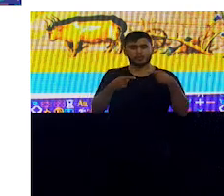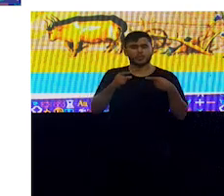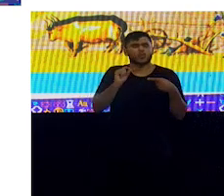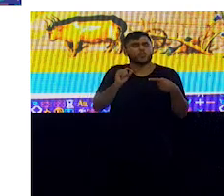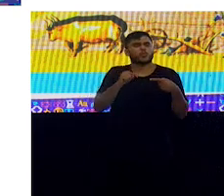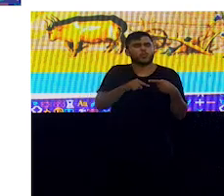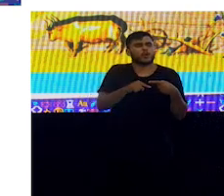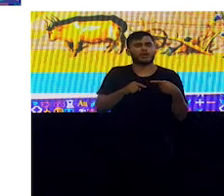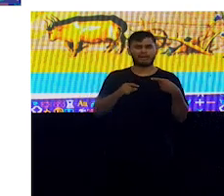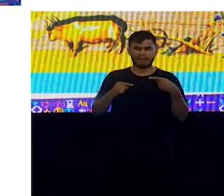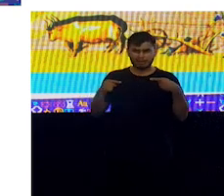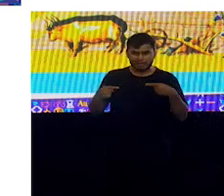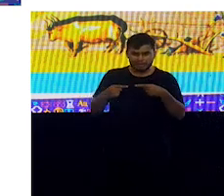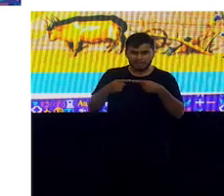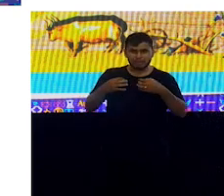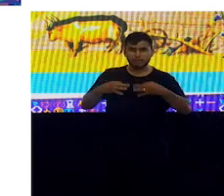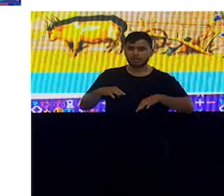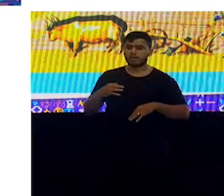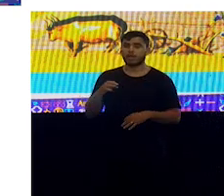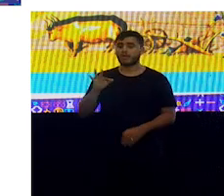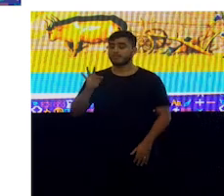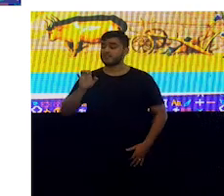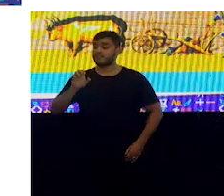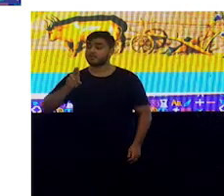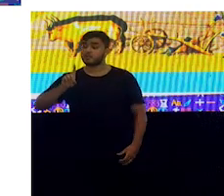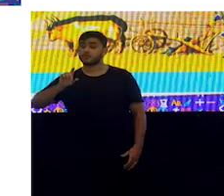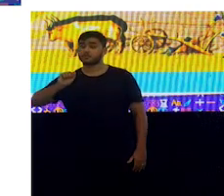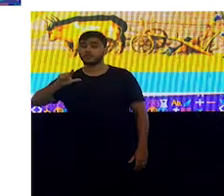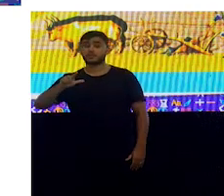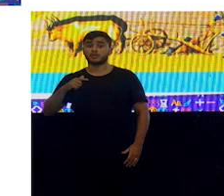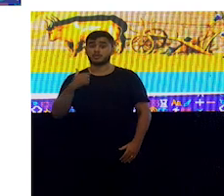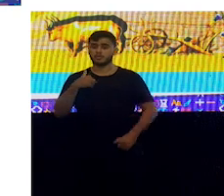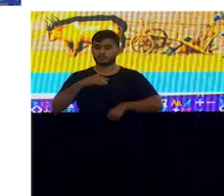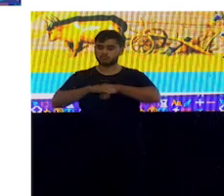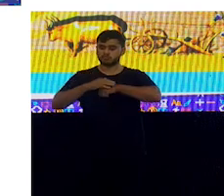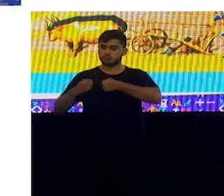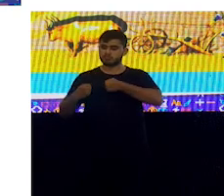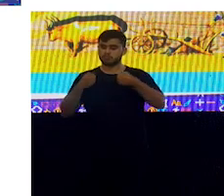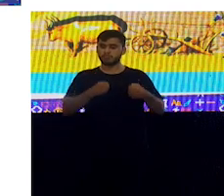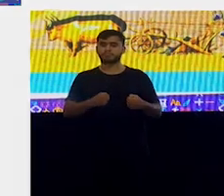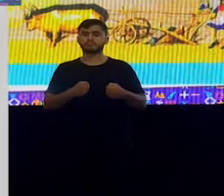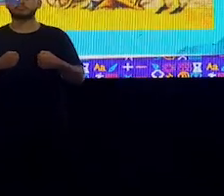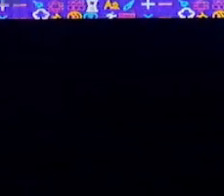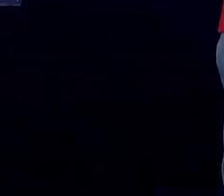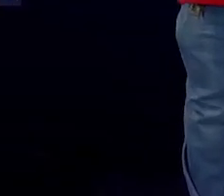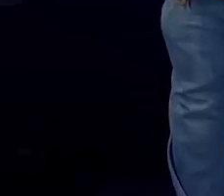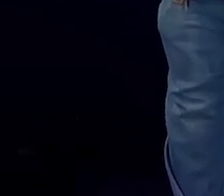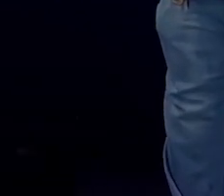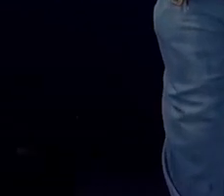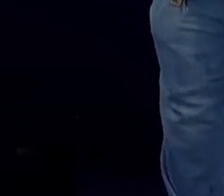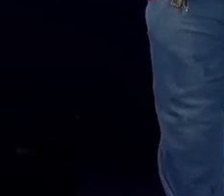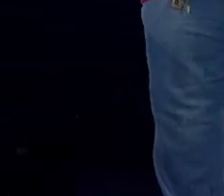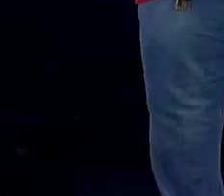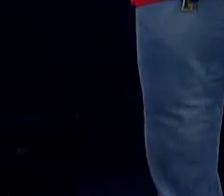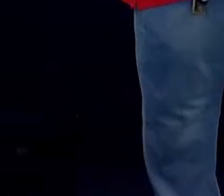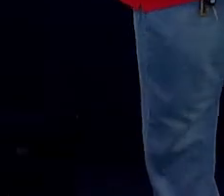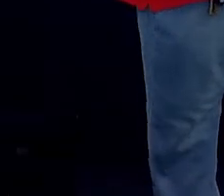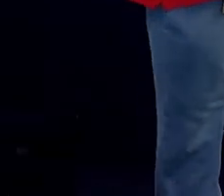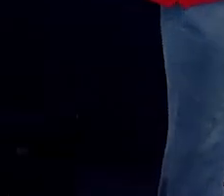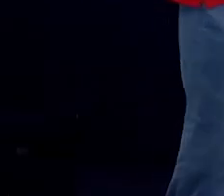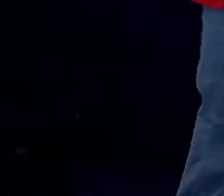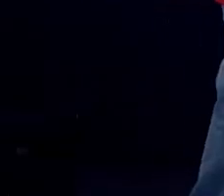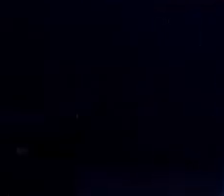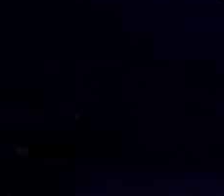Politicamente, como é que o feudalismo é? Poder político fragmentado. O que é que